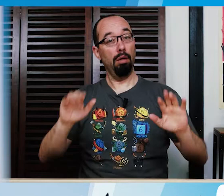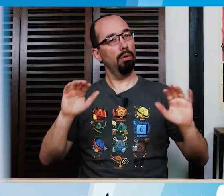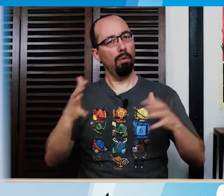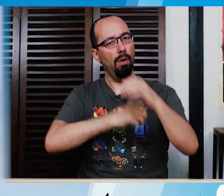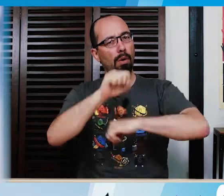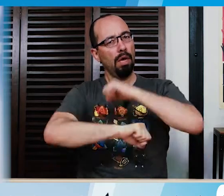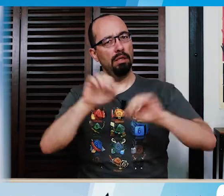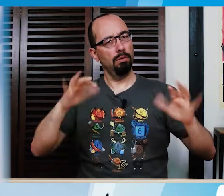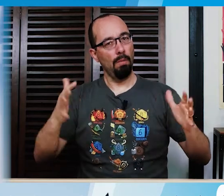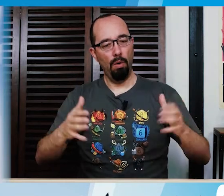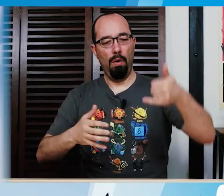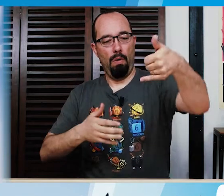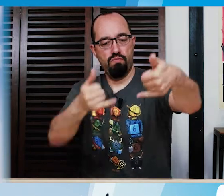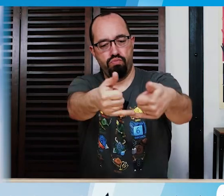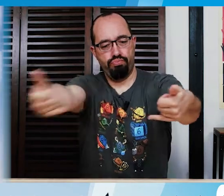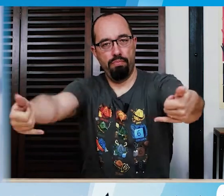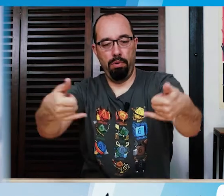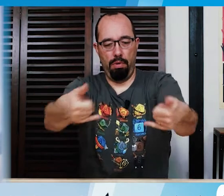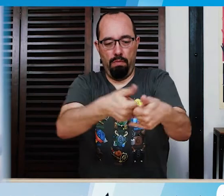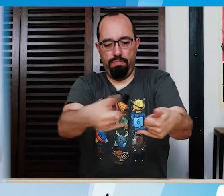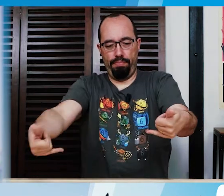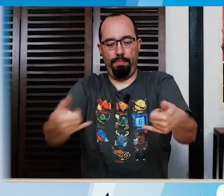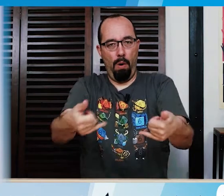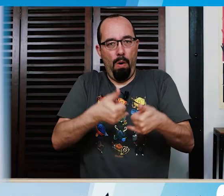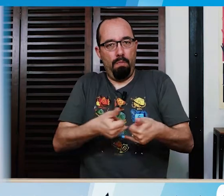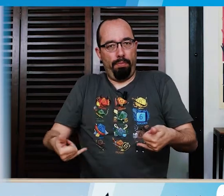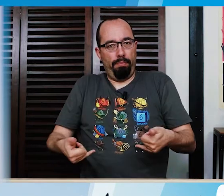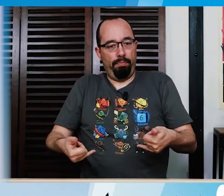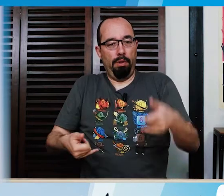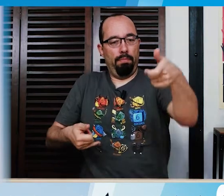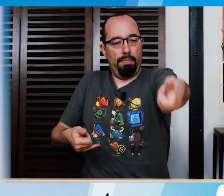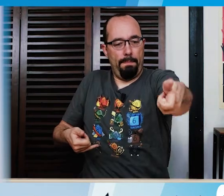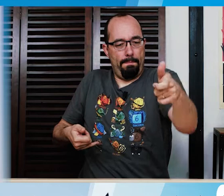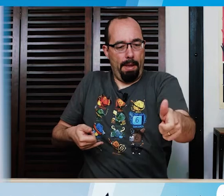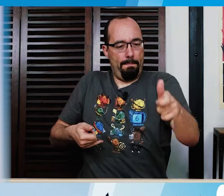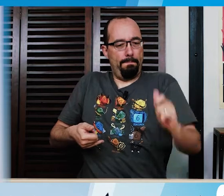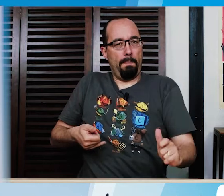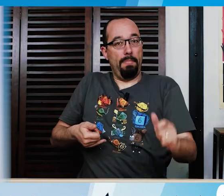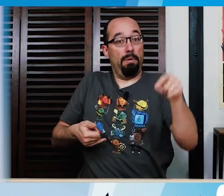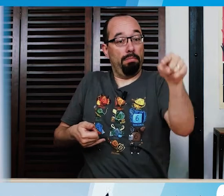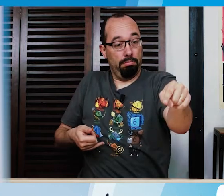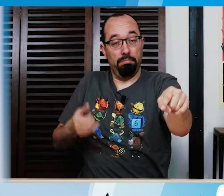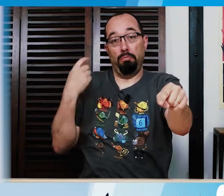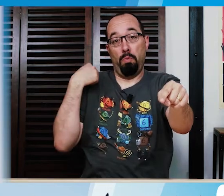manche. Les 3 troupeaux qui se formeront ainsi sont à positionner les uns en dessous des autres.